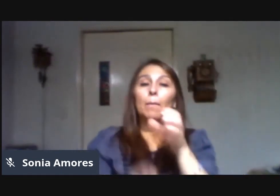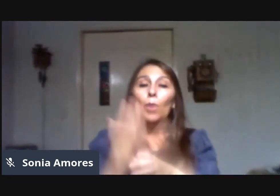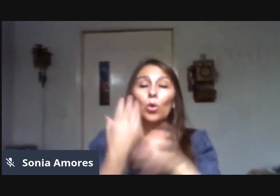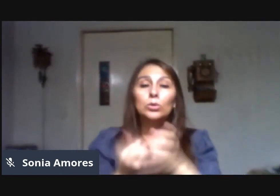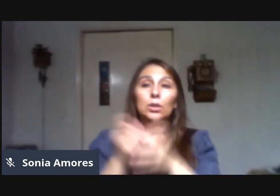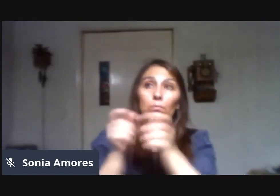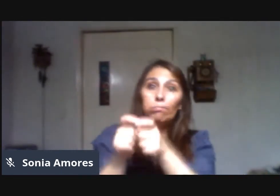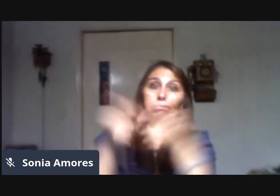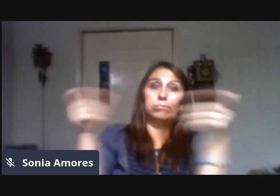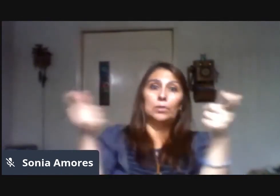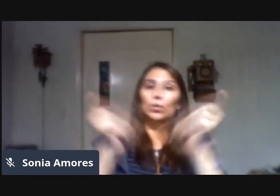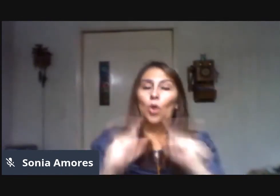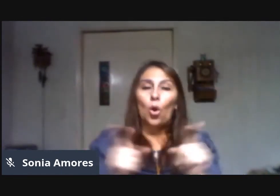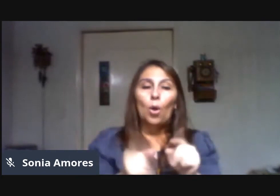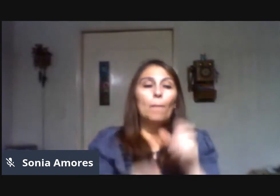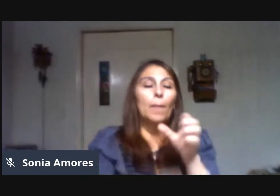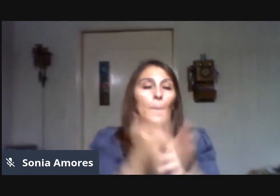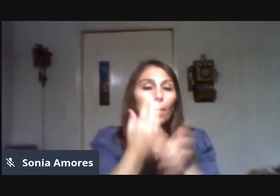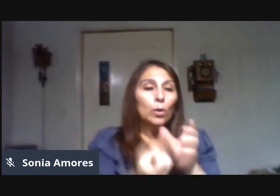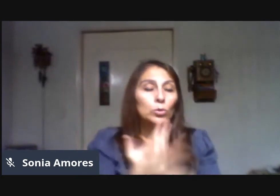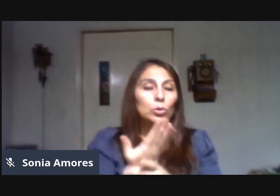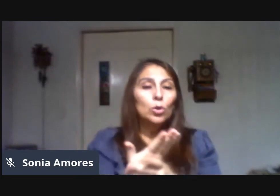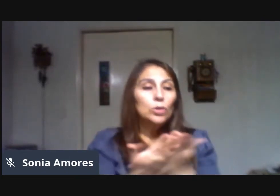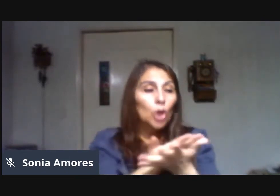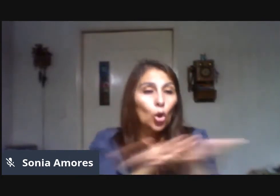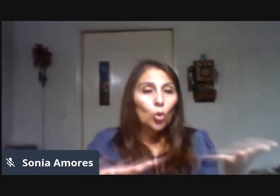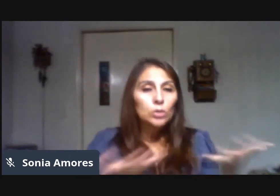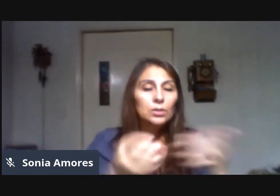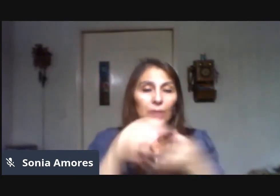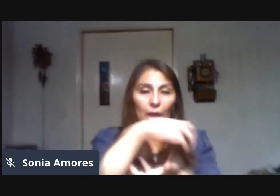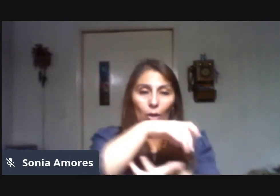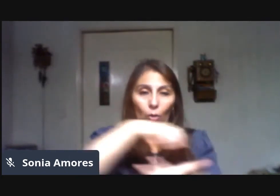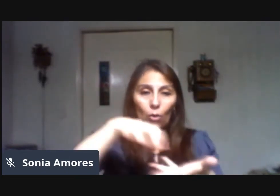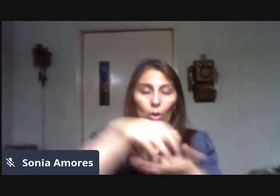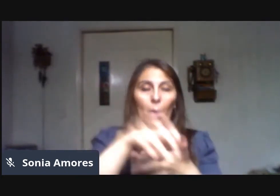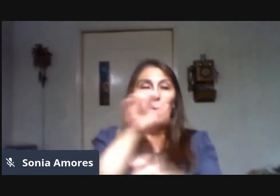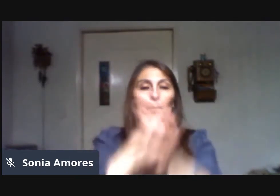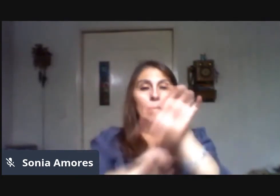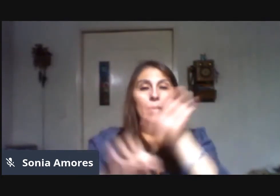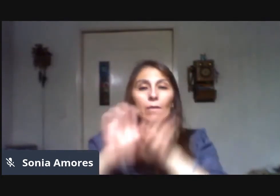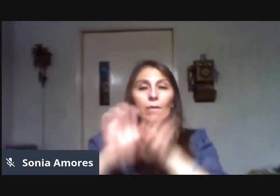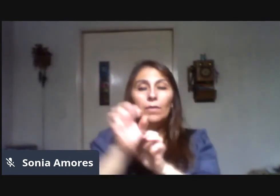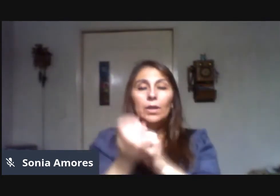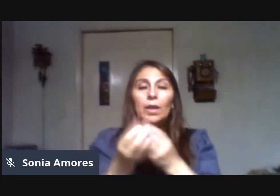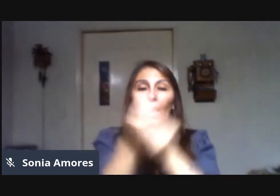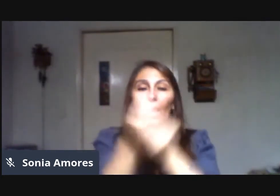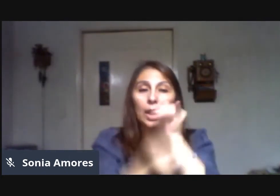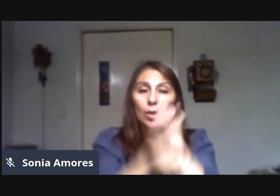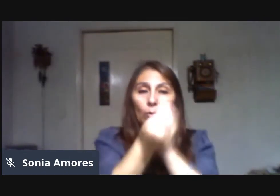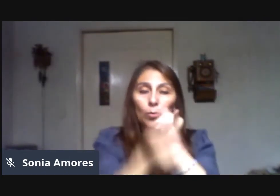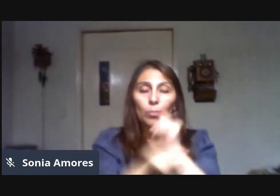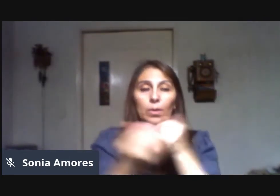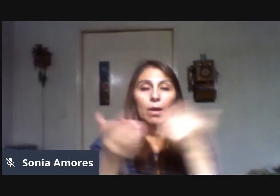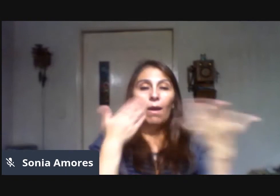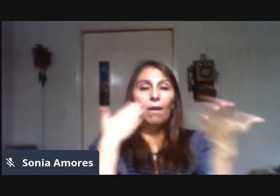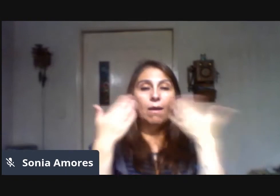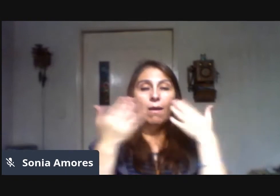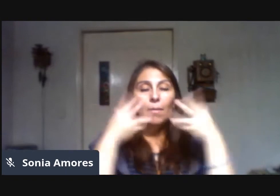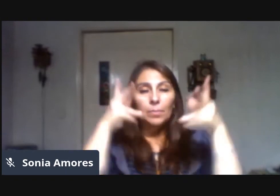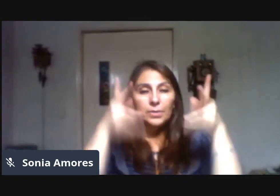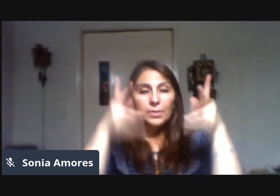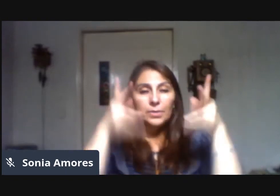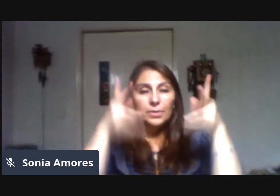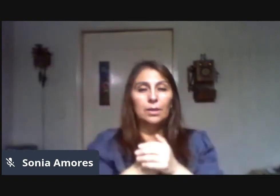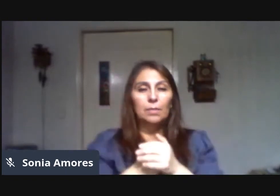agroecológica, para defender la economía campesina, para producir y consumir lo